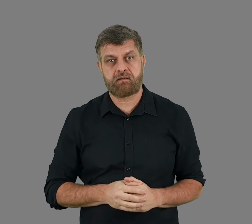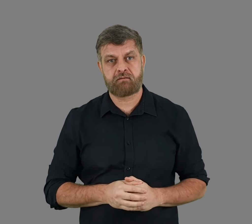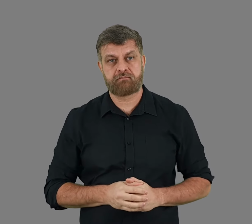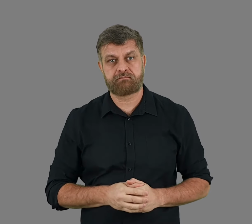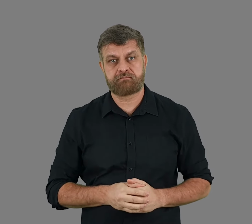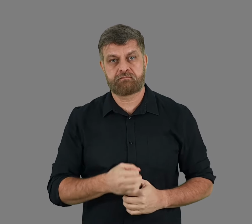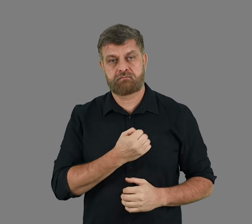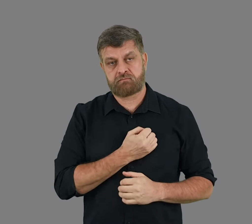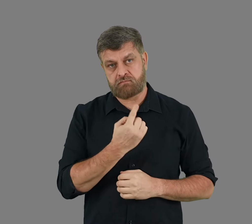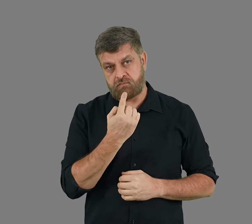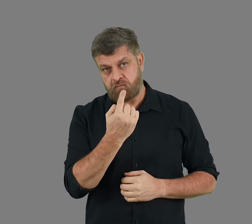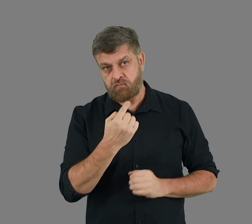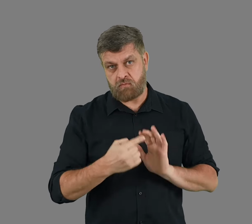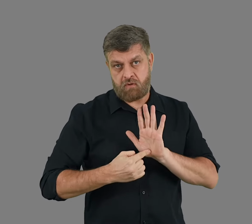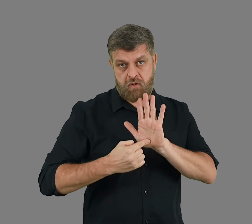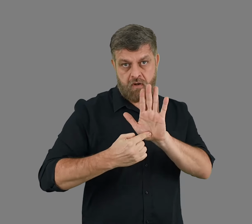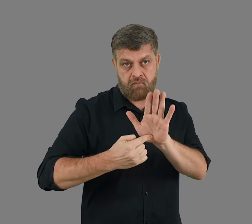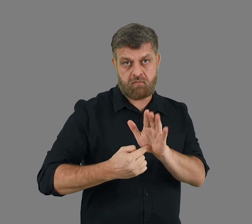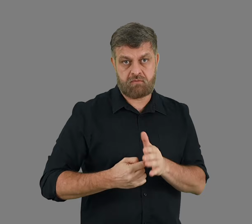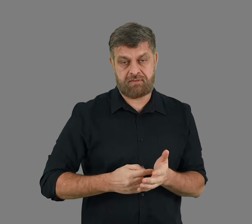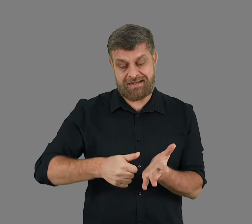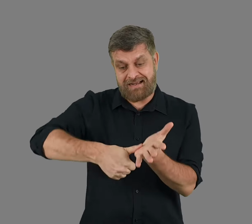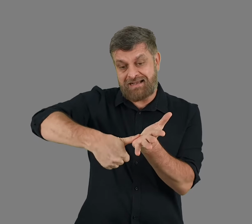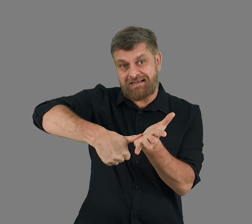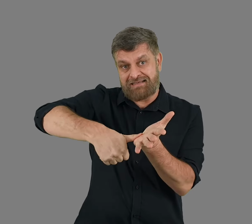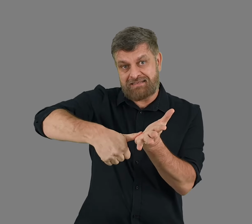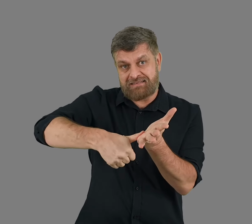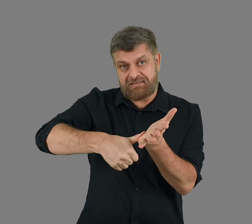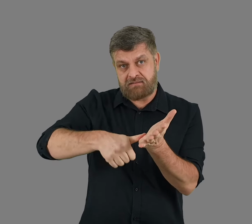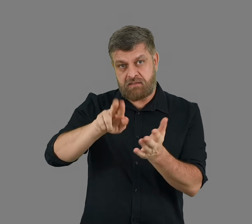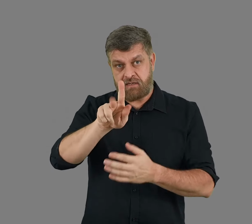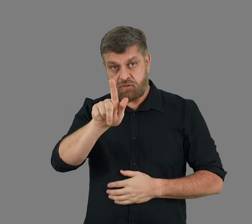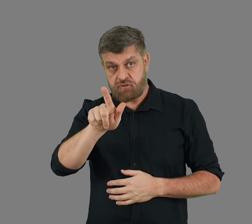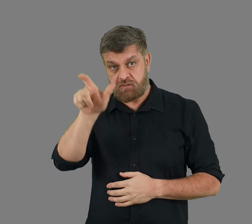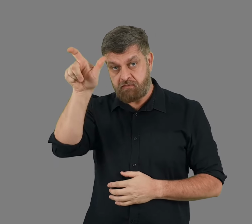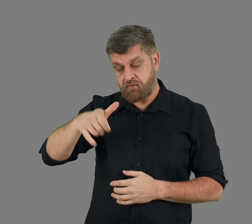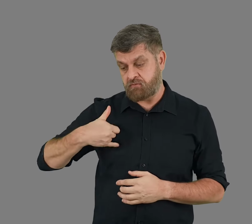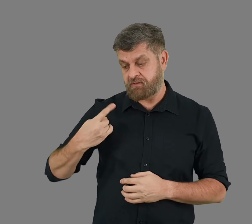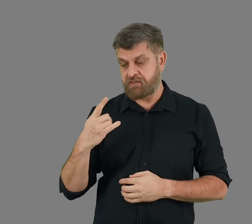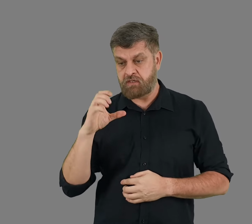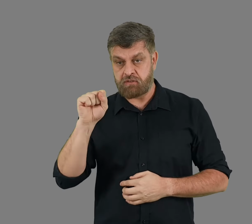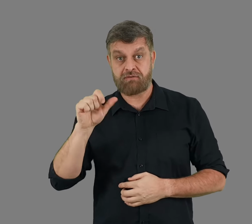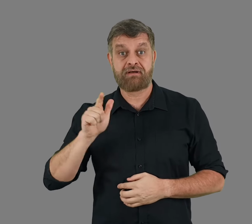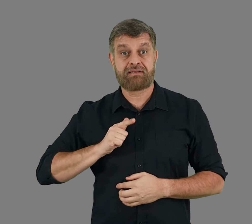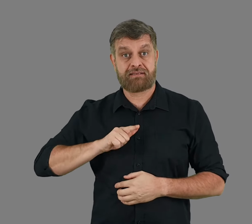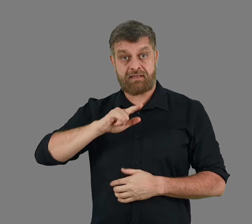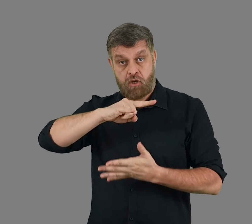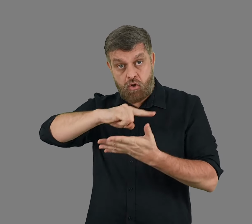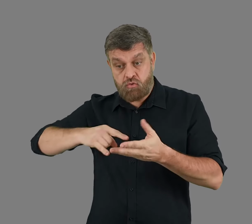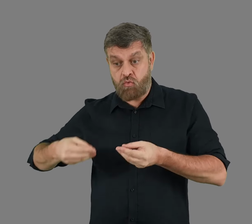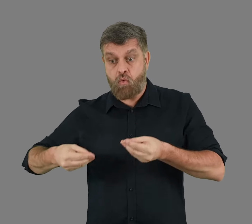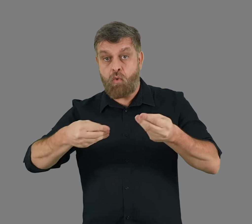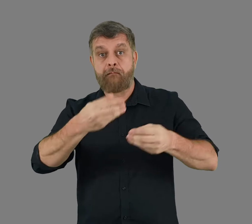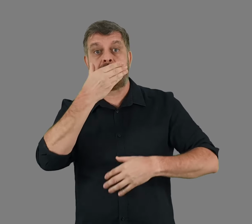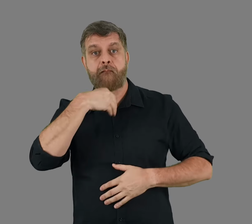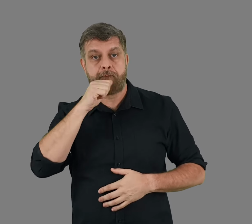1. Apresentar a cédula de identidade, no caso de menor de 18 anos, autorização dos pais ou de seu responsável